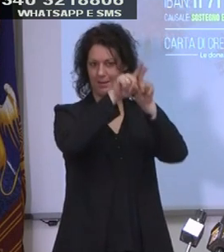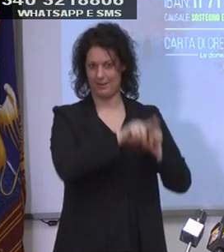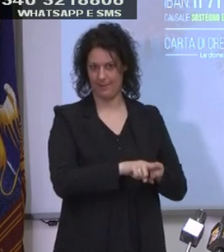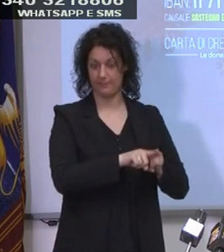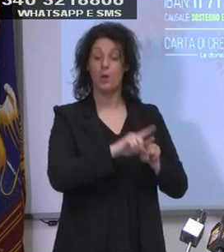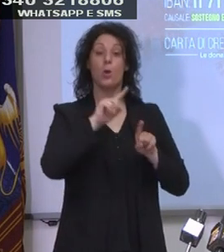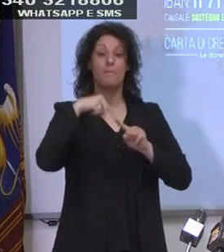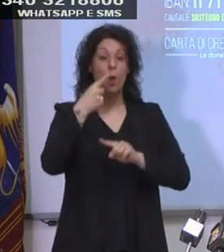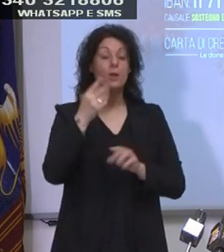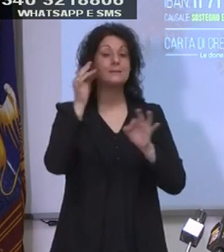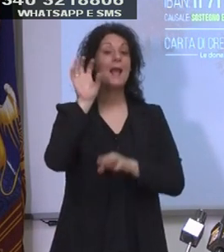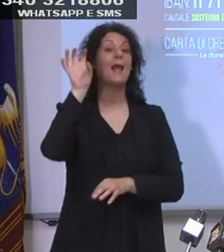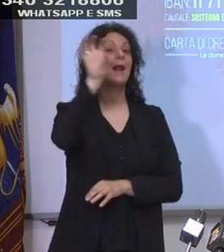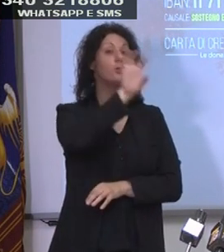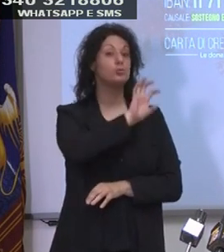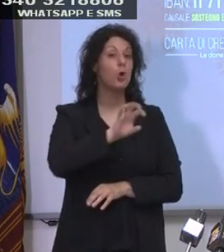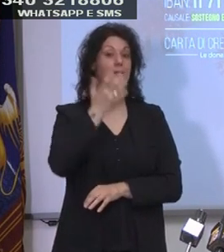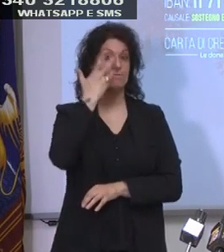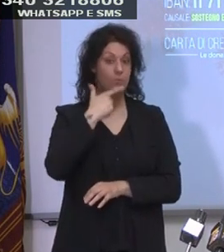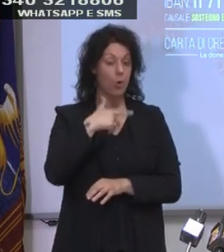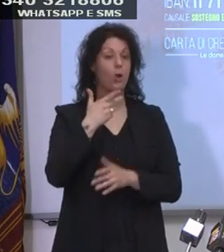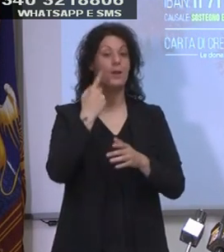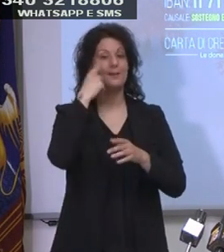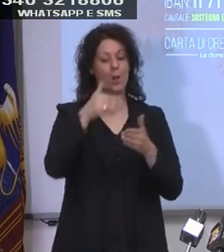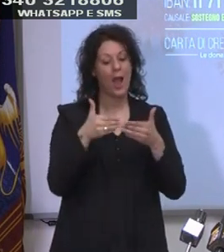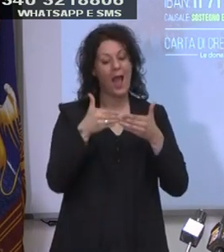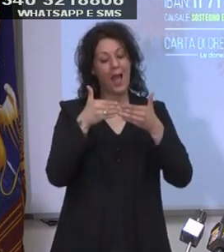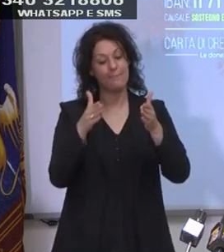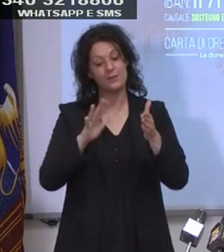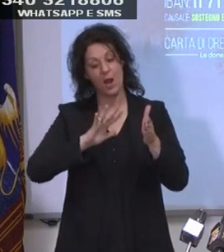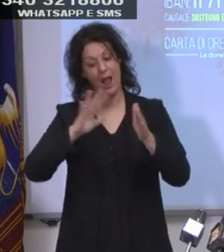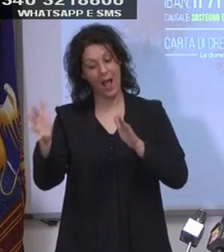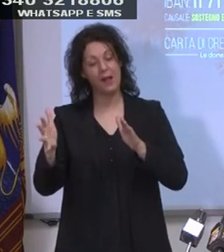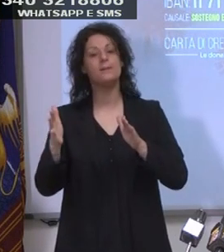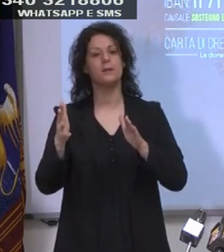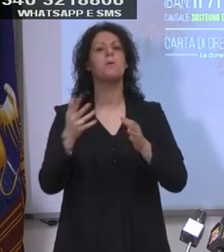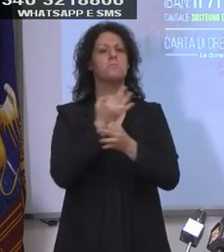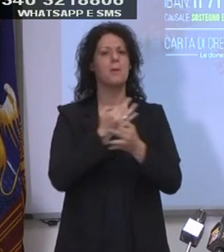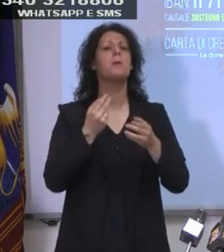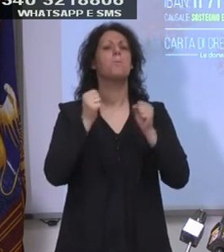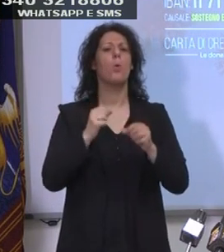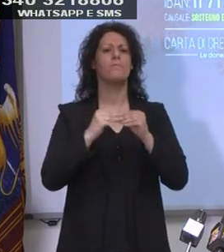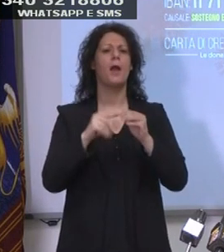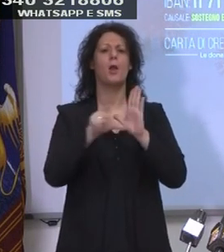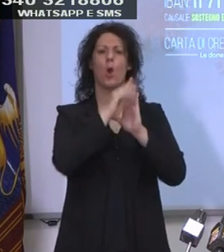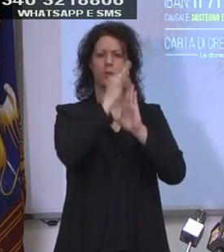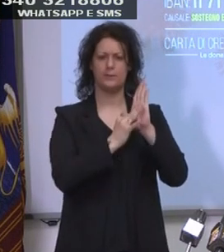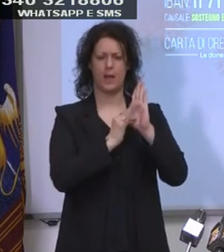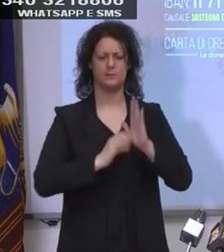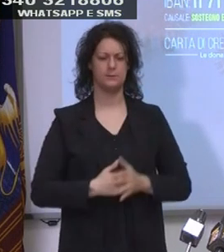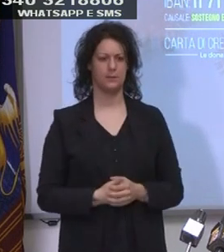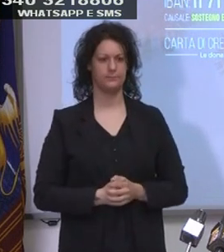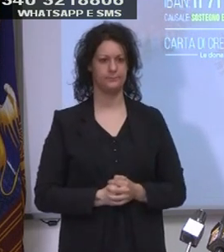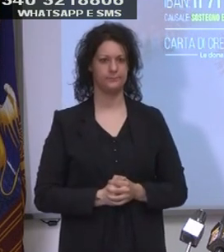un'ordinanza per aperture in eccesso rispetto a quello che è previsto. E su questo c'è già l'intesa? Sì, sì.